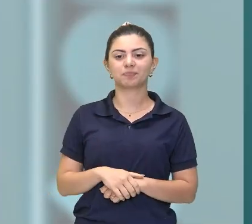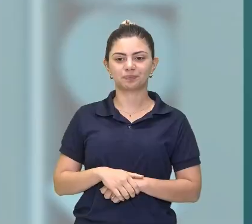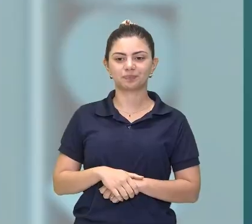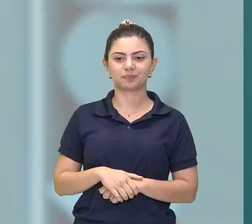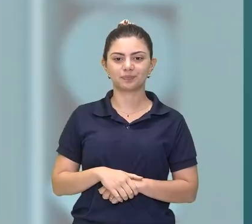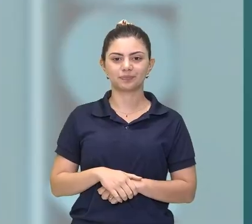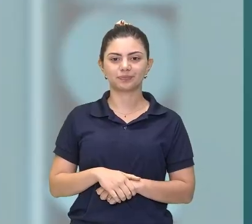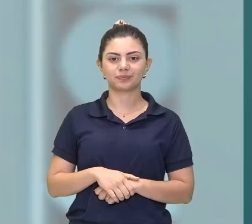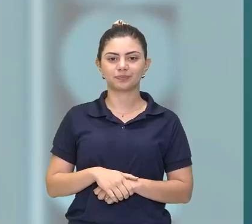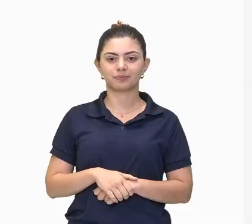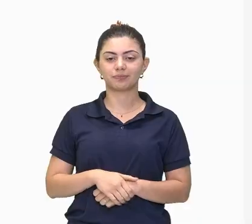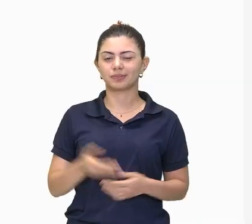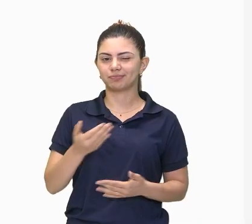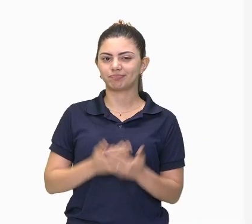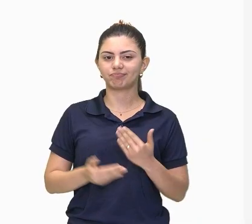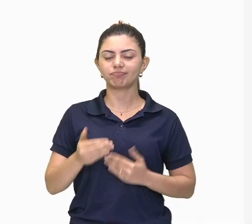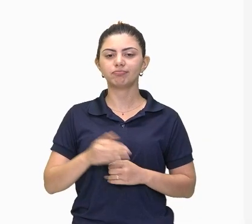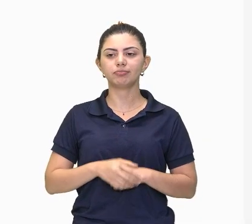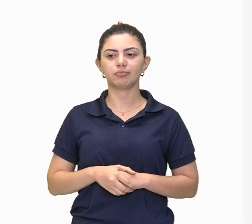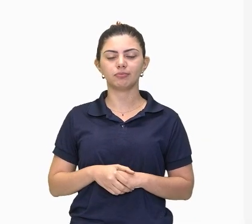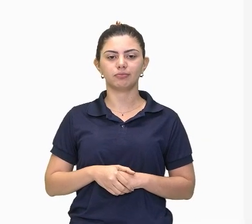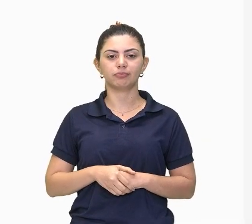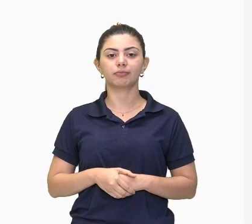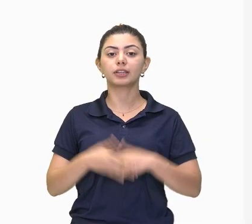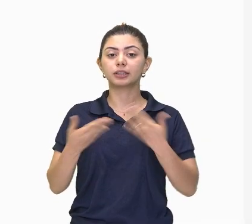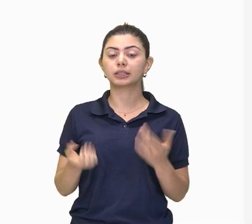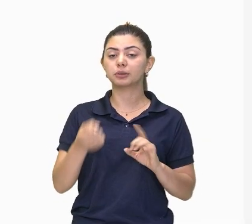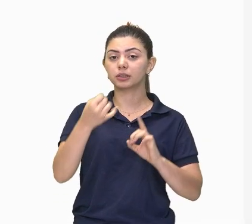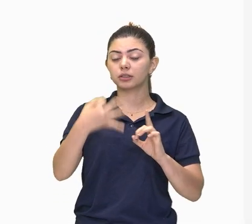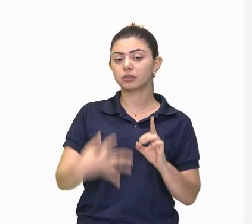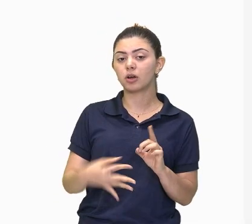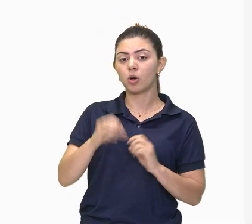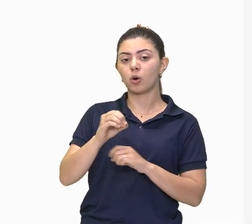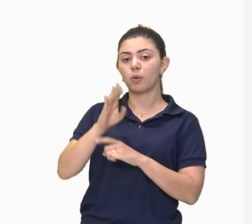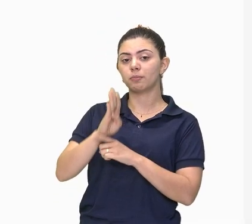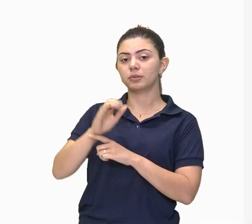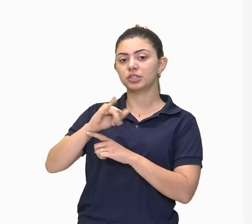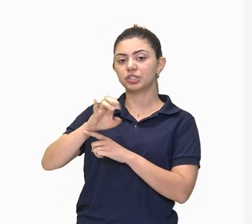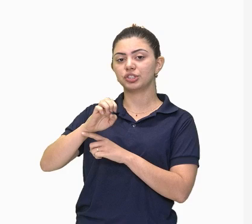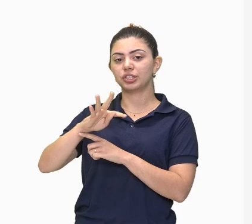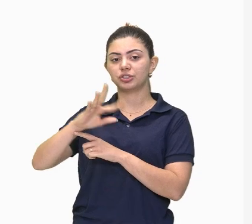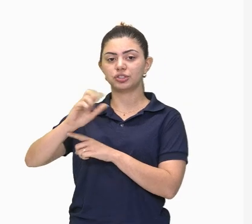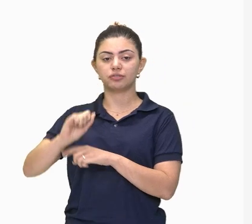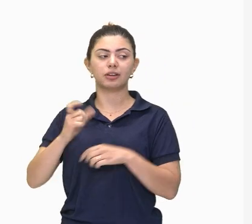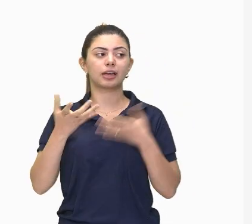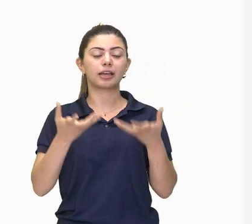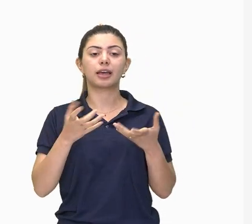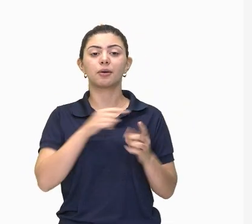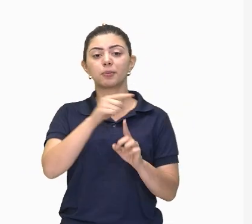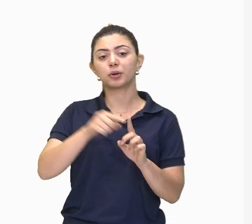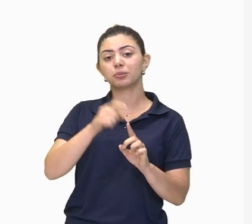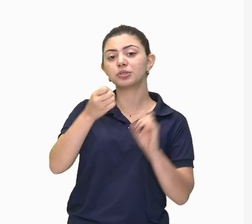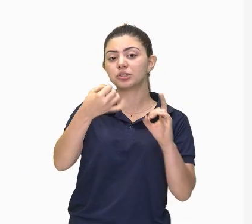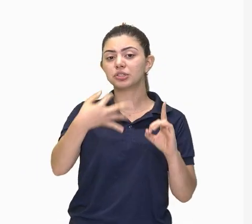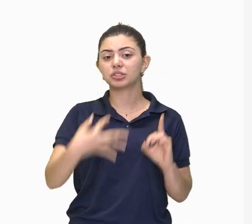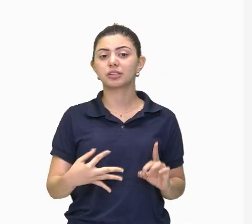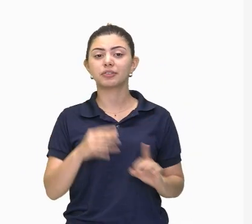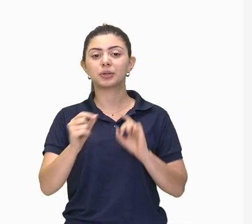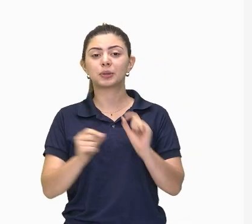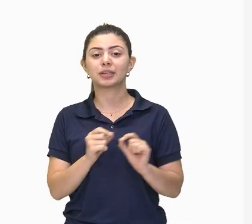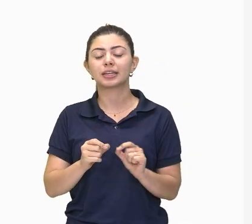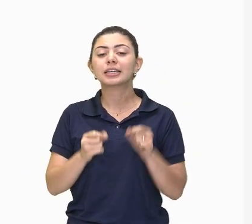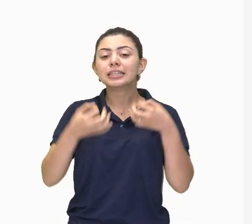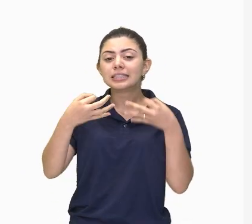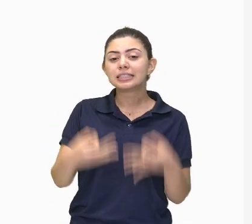ok? Vamos continuar. A descrição objetiva procura descrever de forma exata